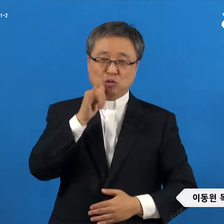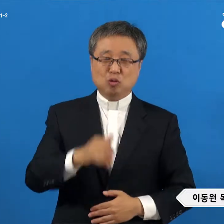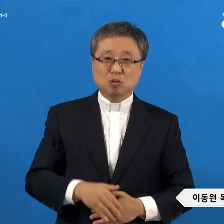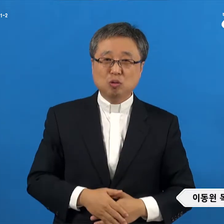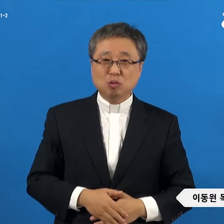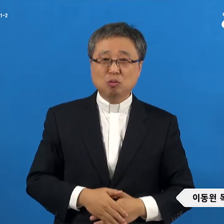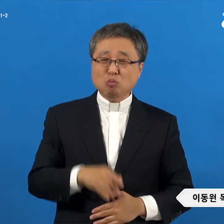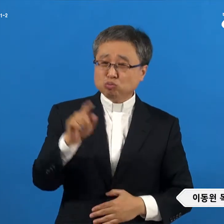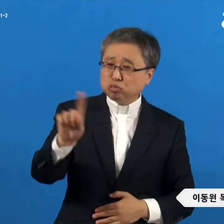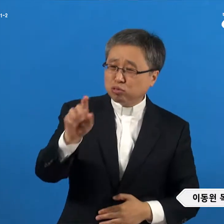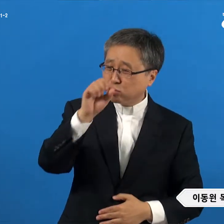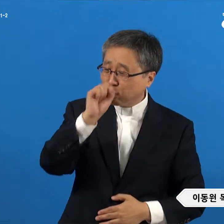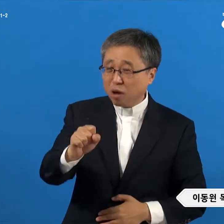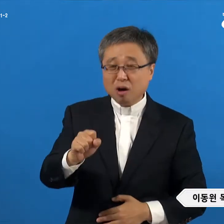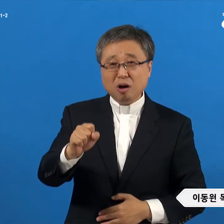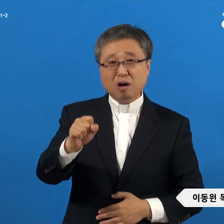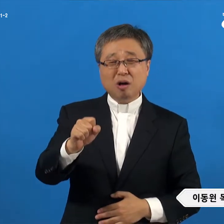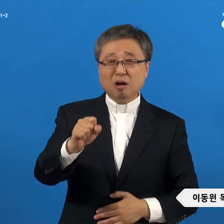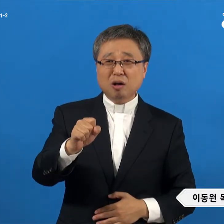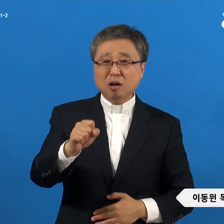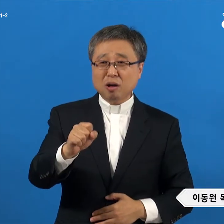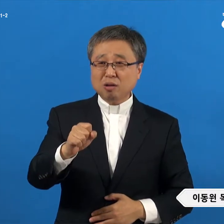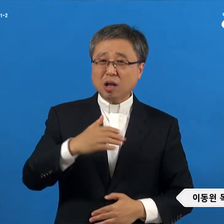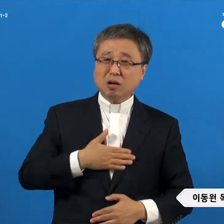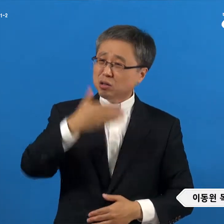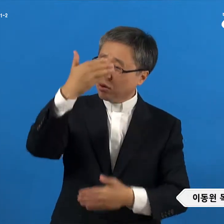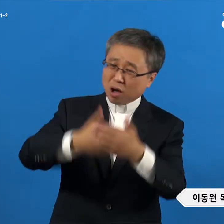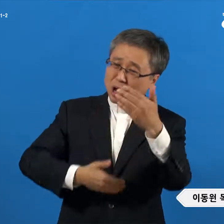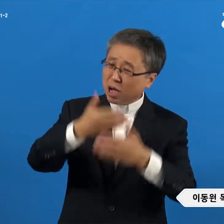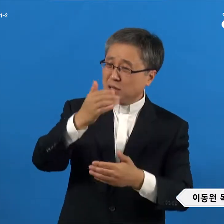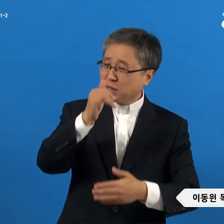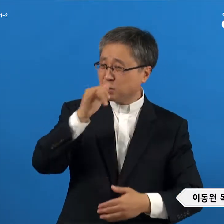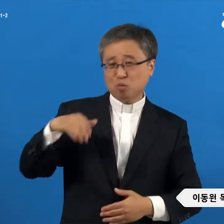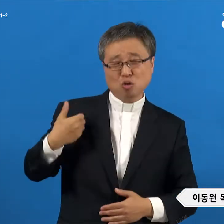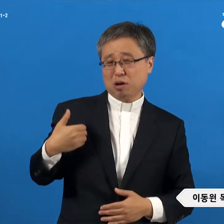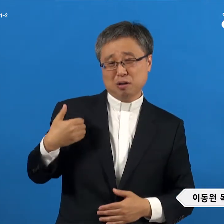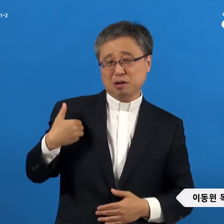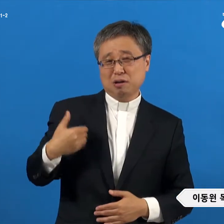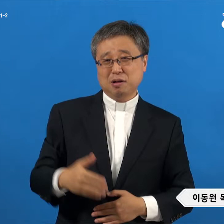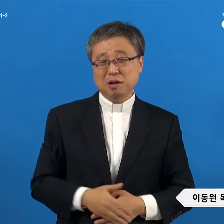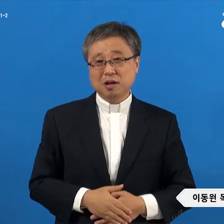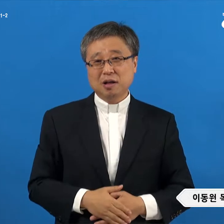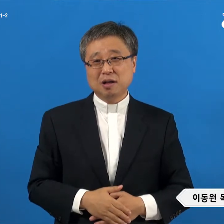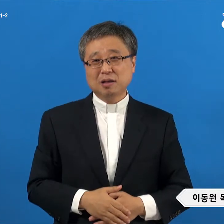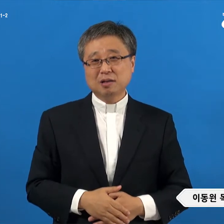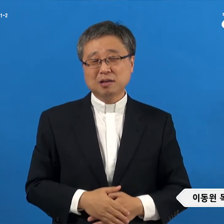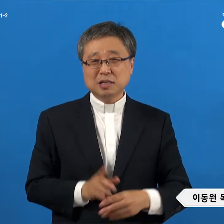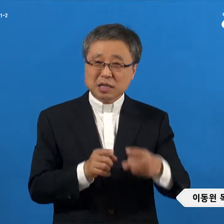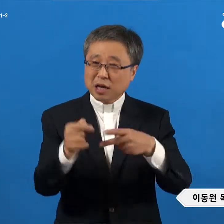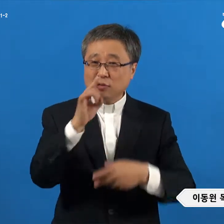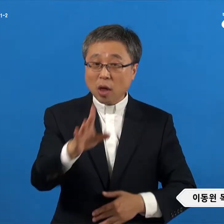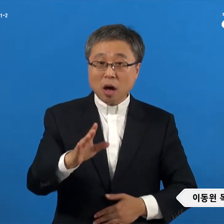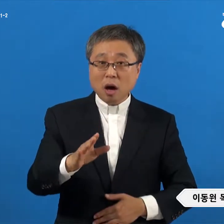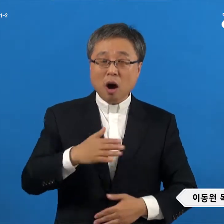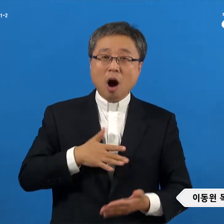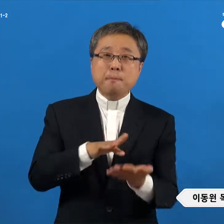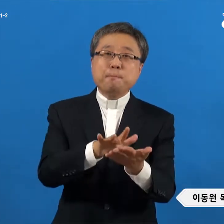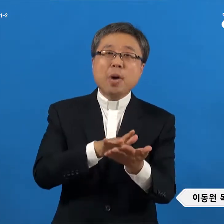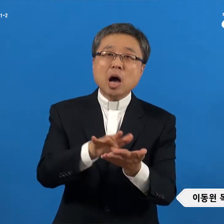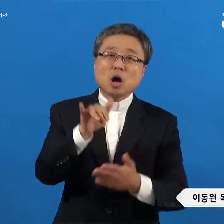그게 뭐 좋다고 그런 영화가 뜨는지 난 이해가 잘 안 가요. 하여튼. 네. 마약 중독. 하여튼